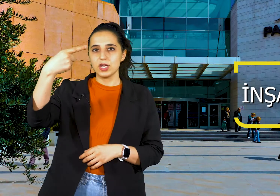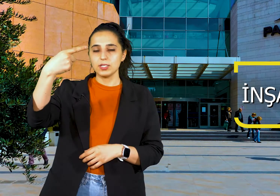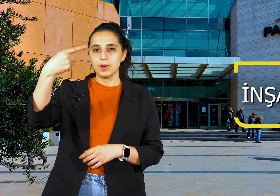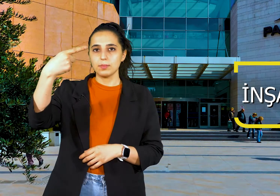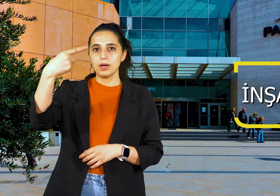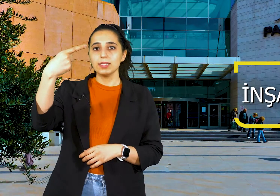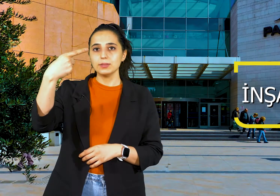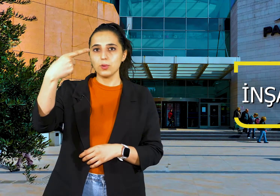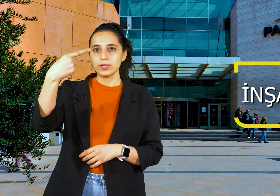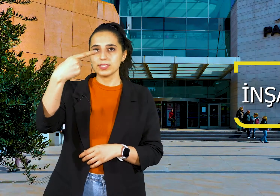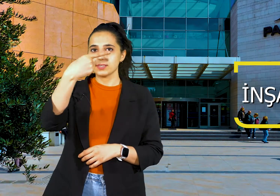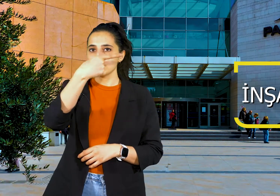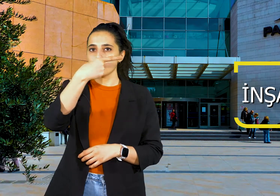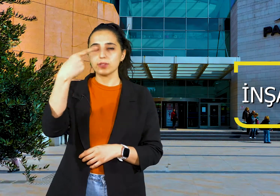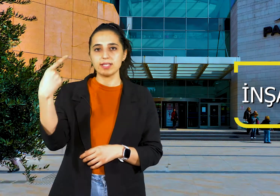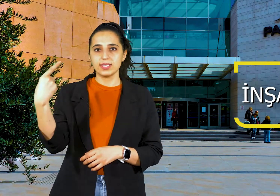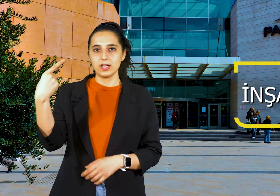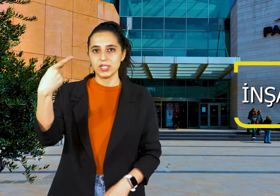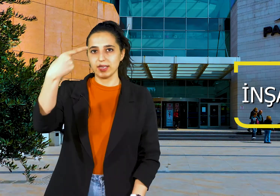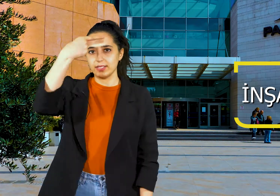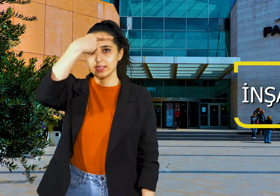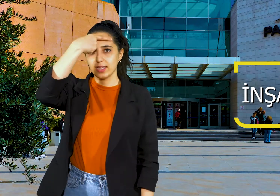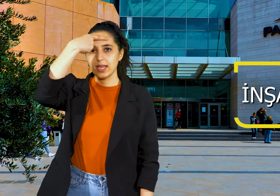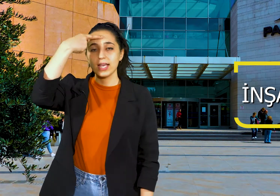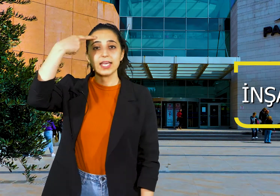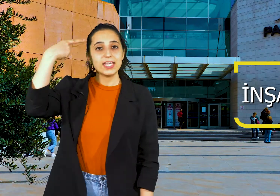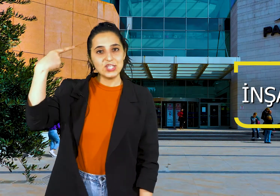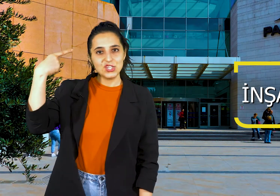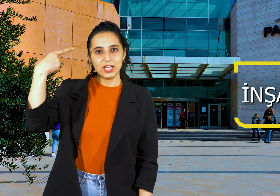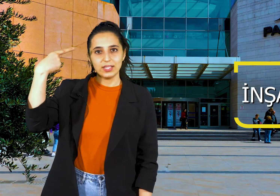işaret parmağı alın bölgesinde soldan sağa çekilir. İnşallah.